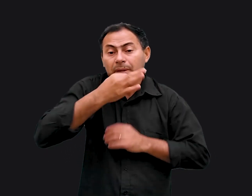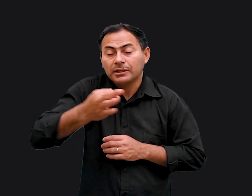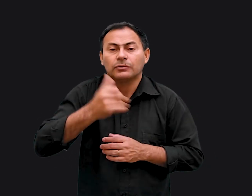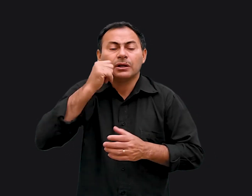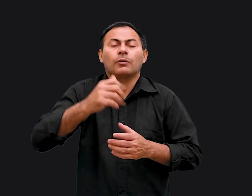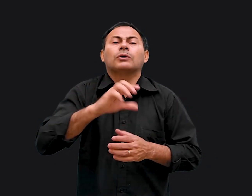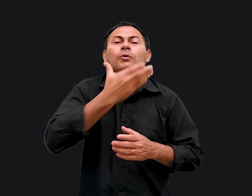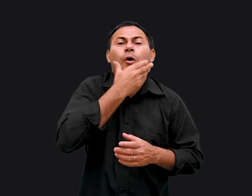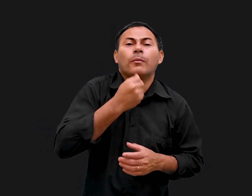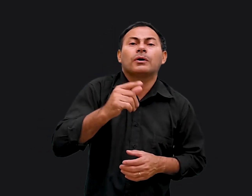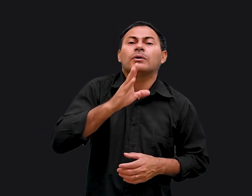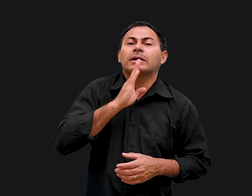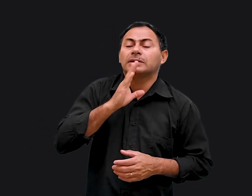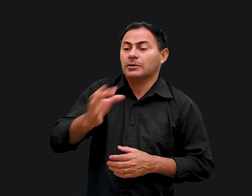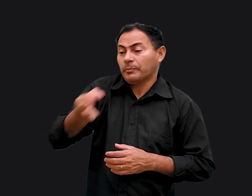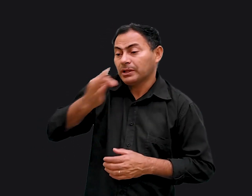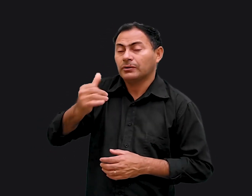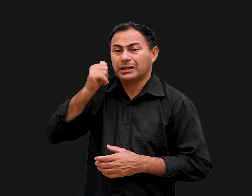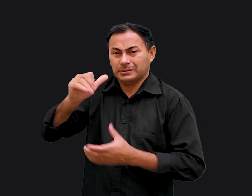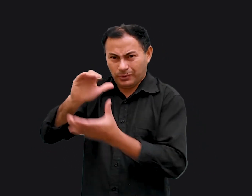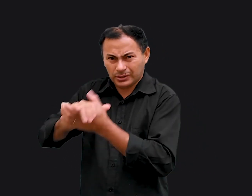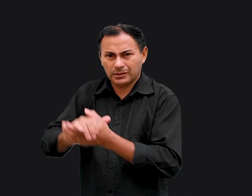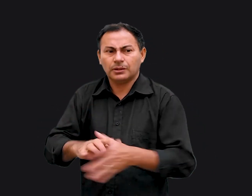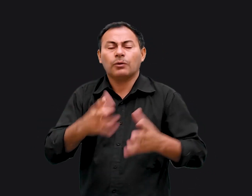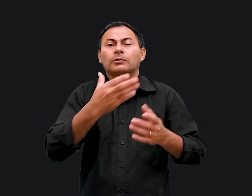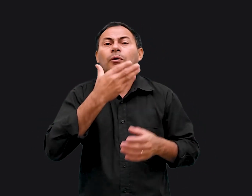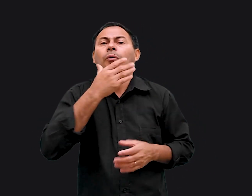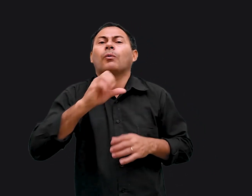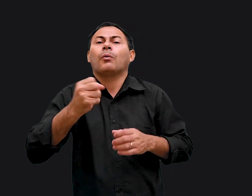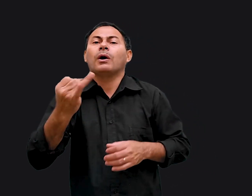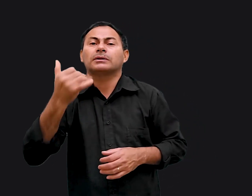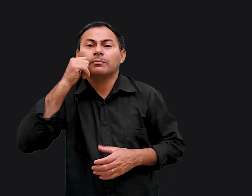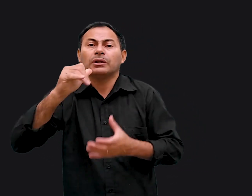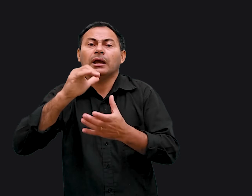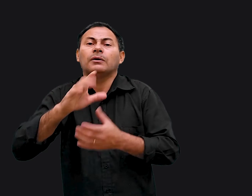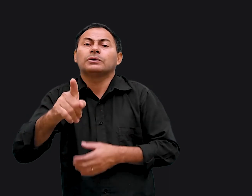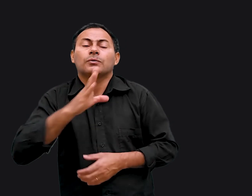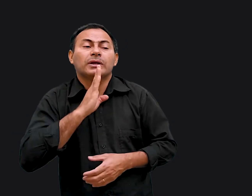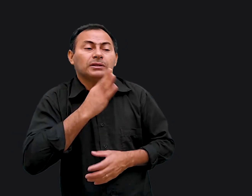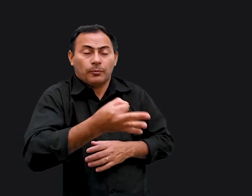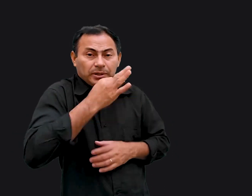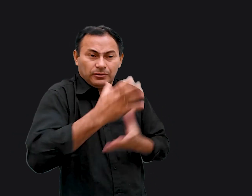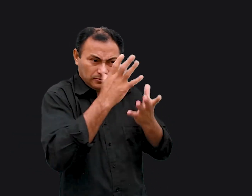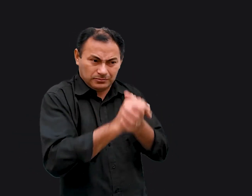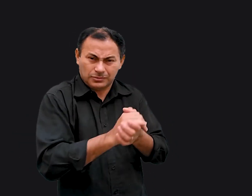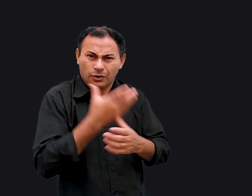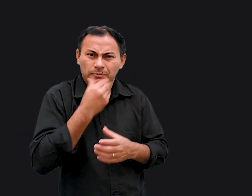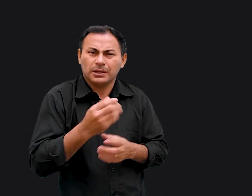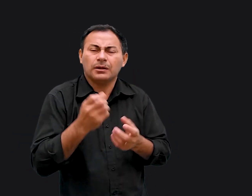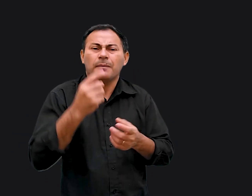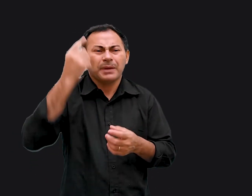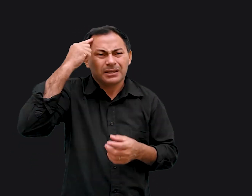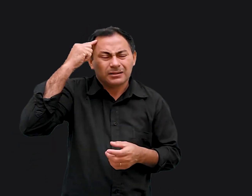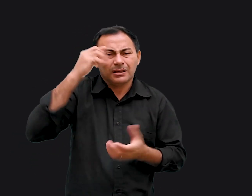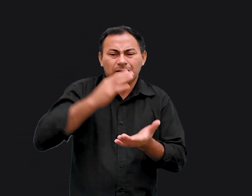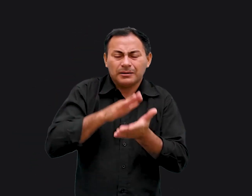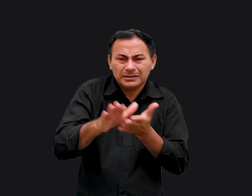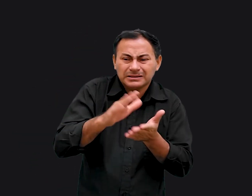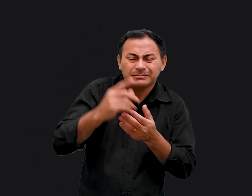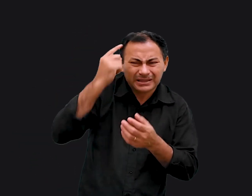da esposa? Quantas mulheres levam em consideração a opinião do marido? Quantos homens gastam tempo pensando, se pelo menos